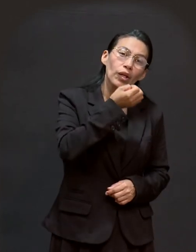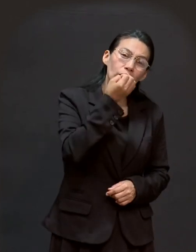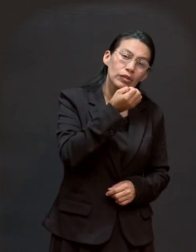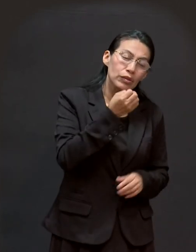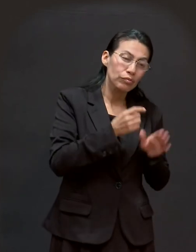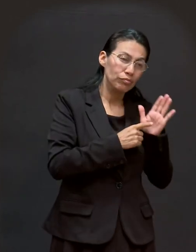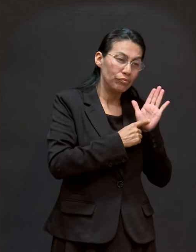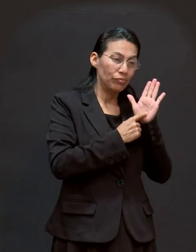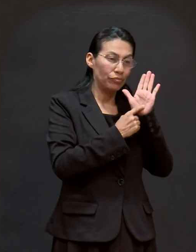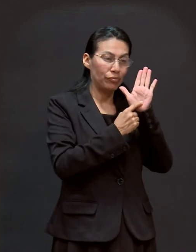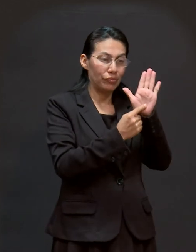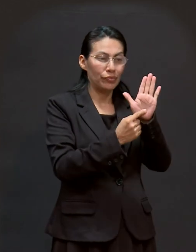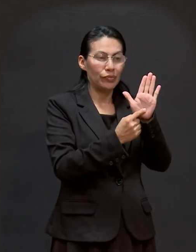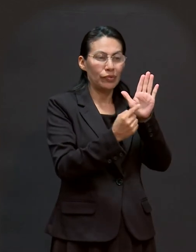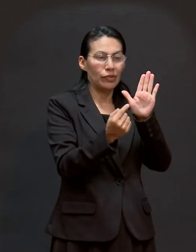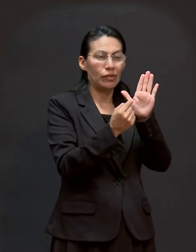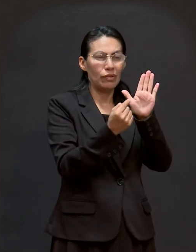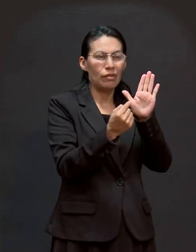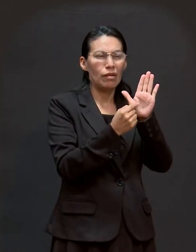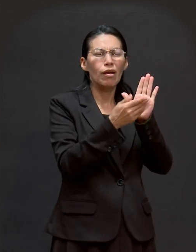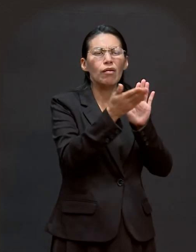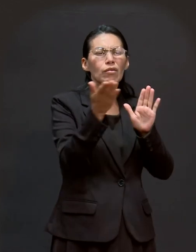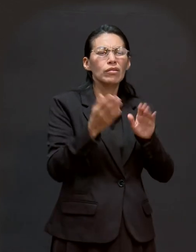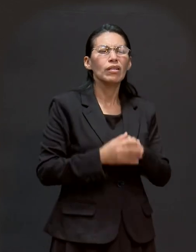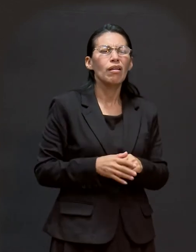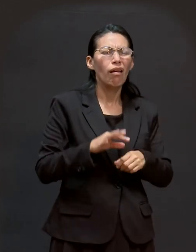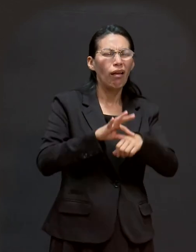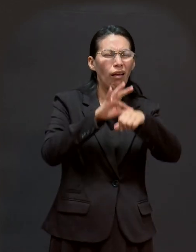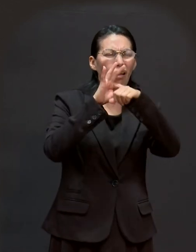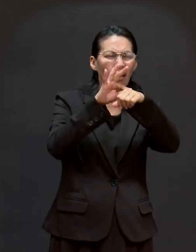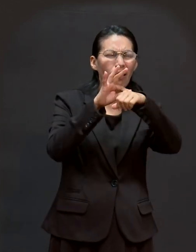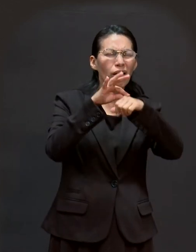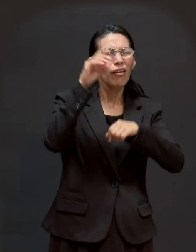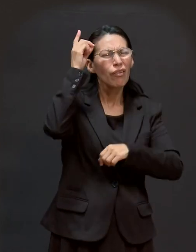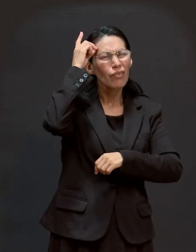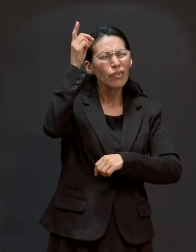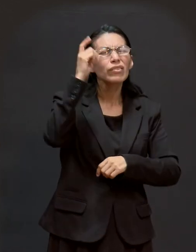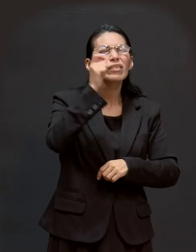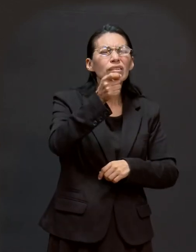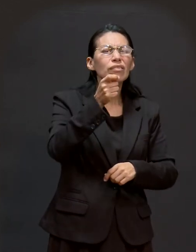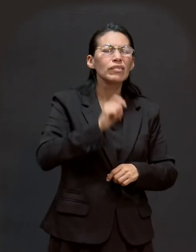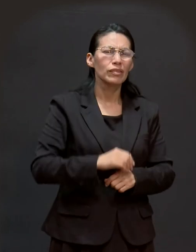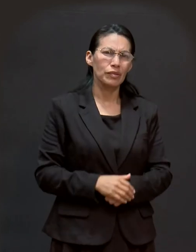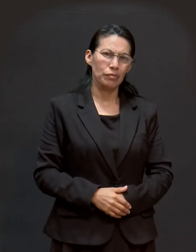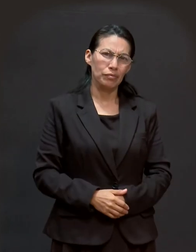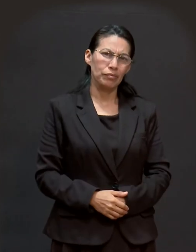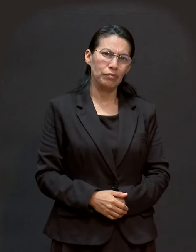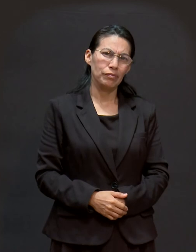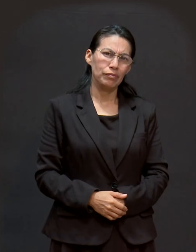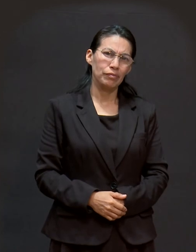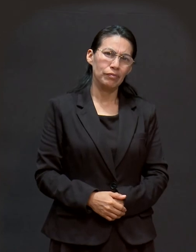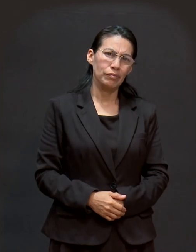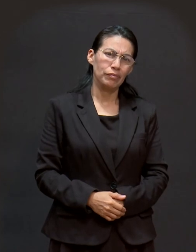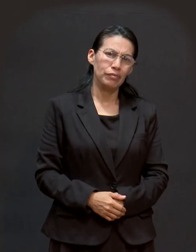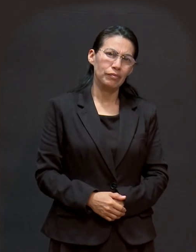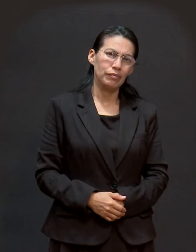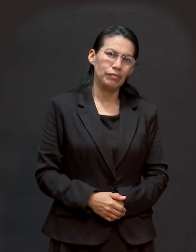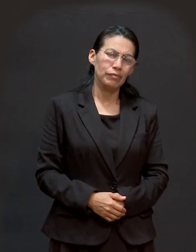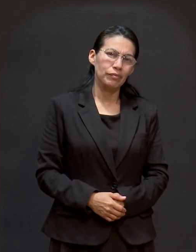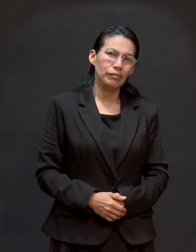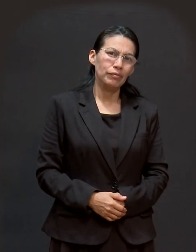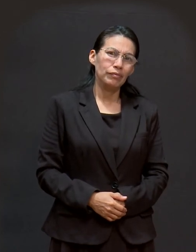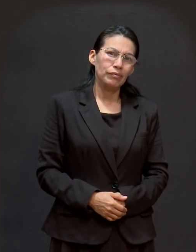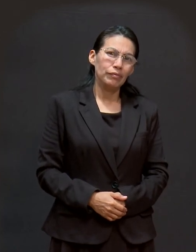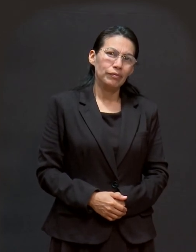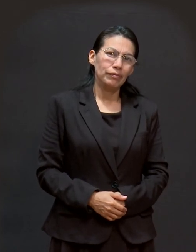lo que la oración les ha revelado en su propia experiencia de quién es dios